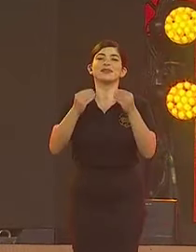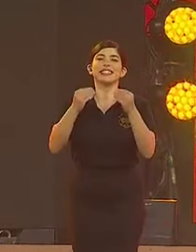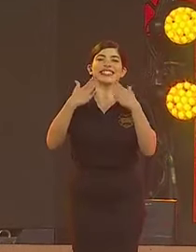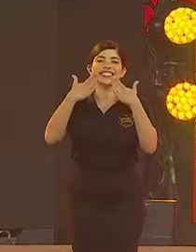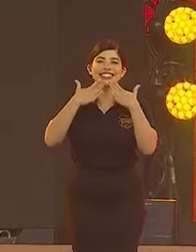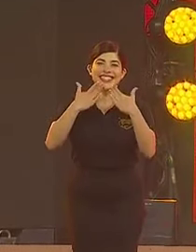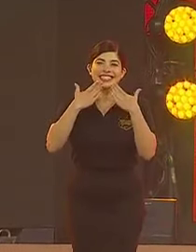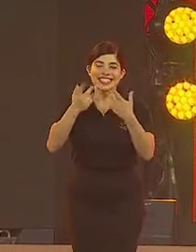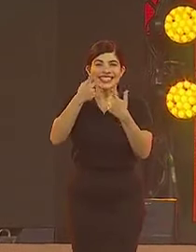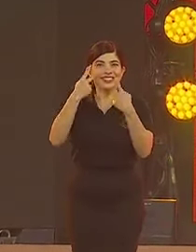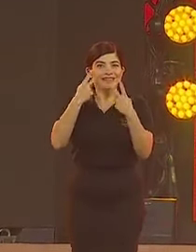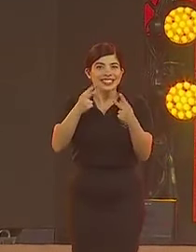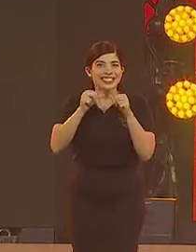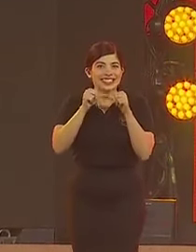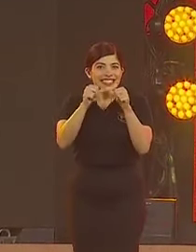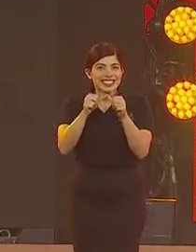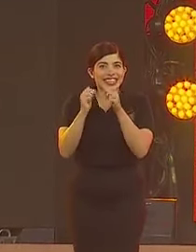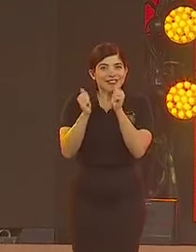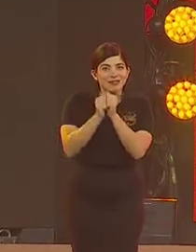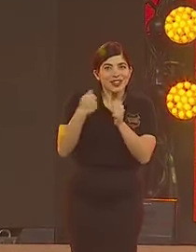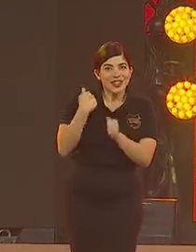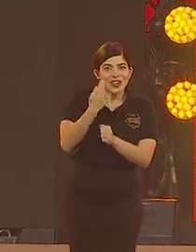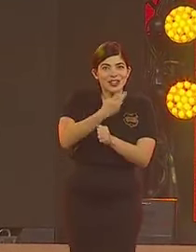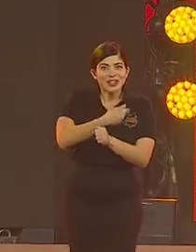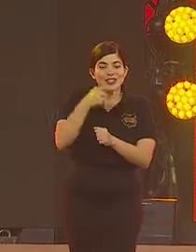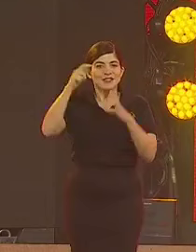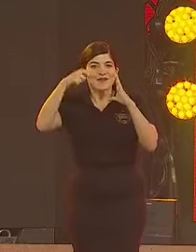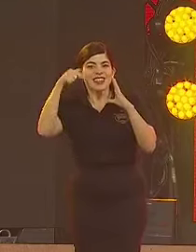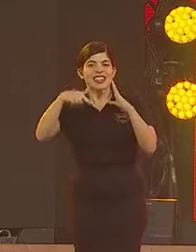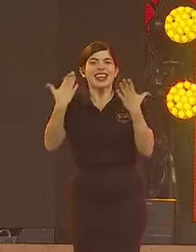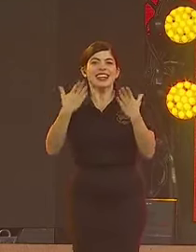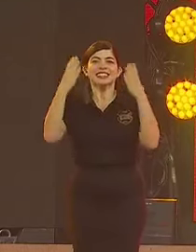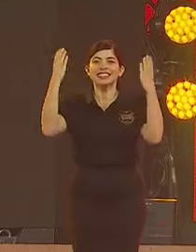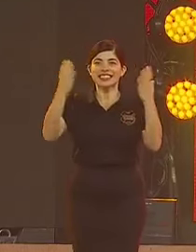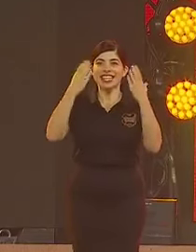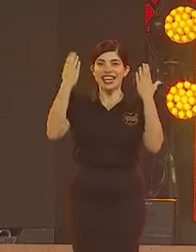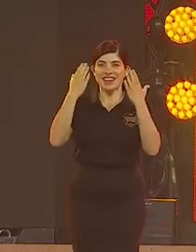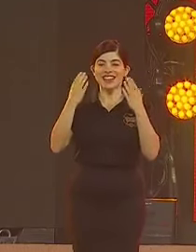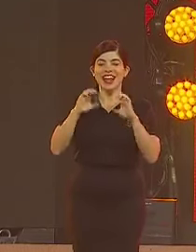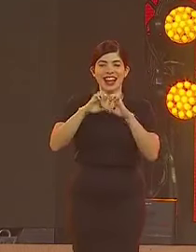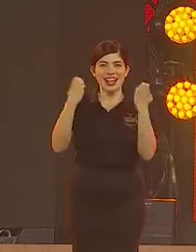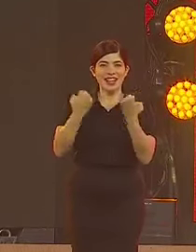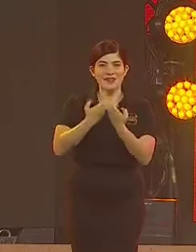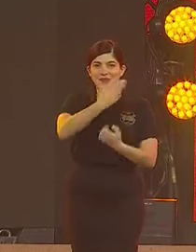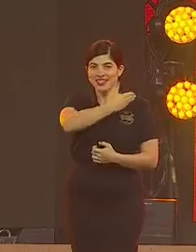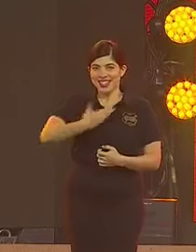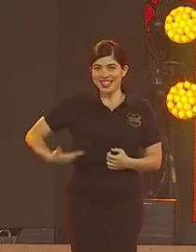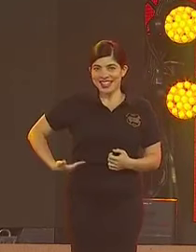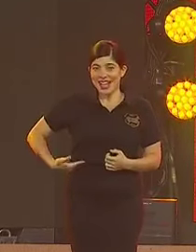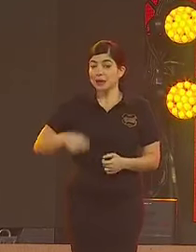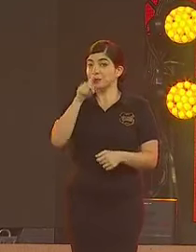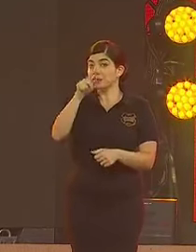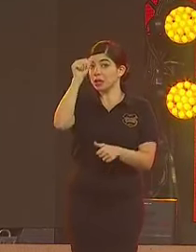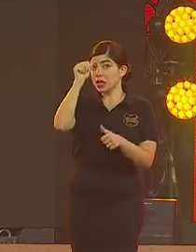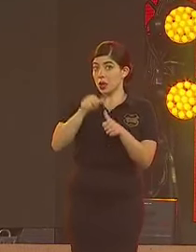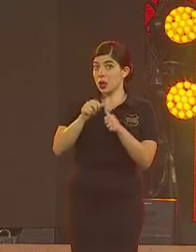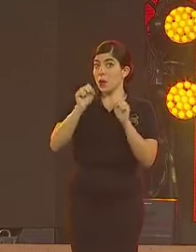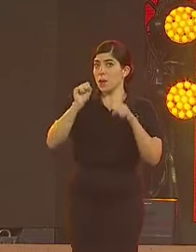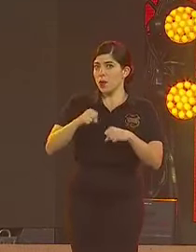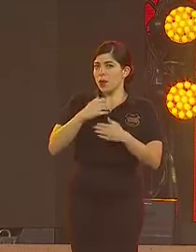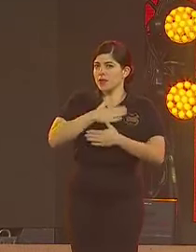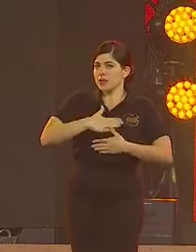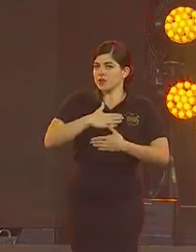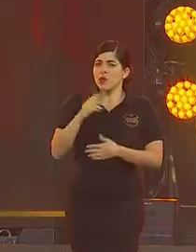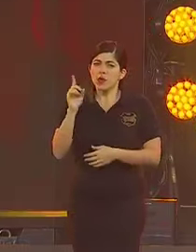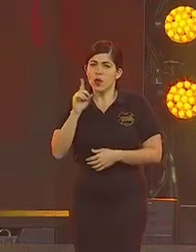Muchísimas gracias por continuar con esta transmisión de la celebración de los 100 años del Club Sport Herediano. Recuerde que puede disfrutar de esa